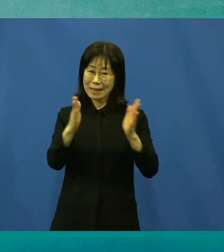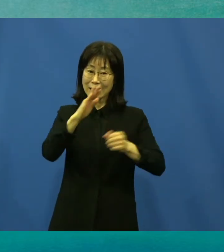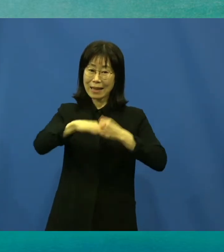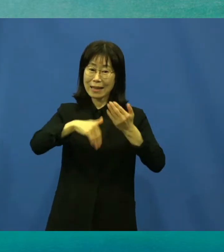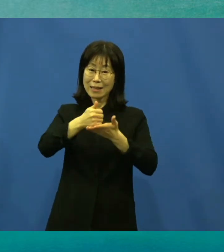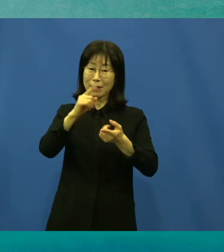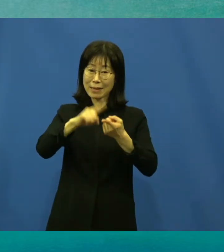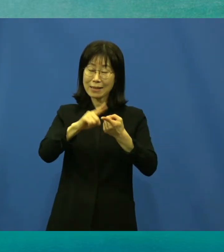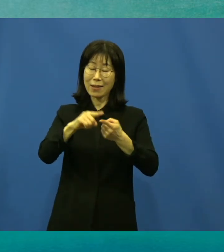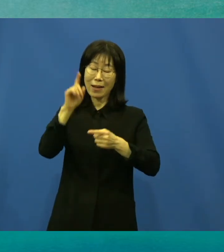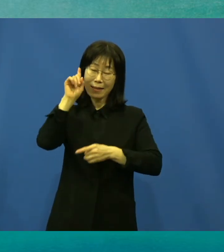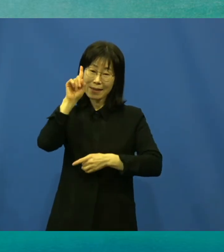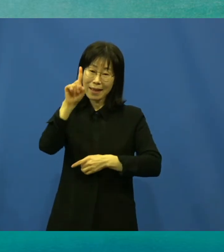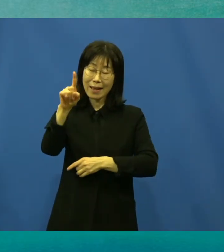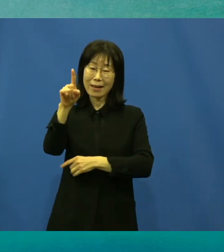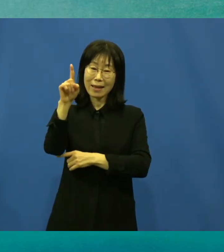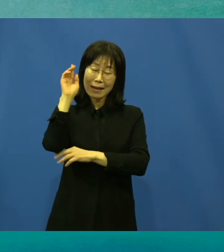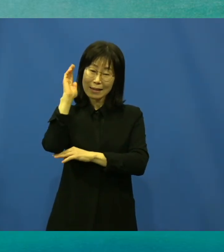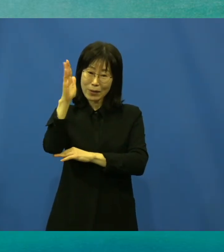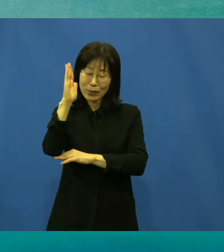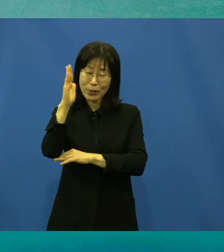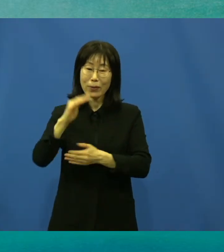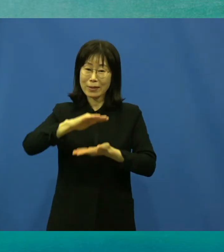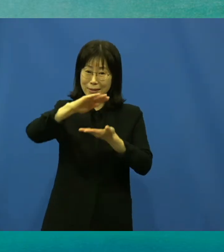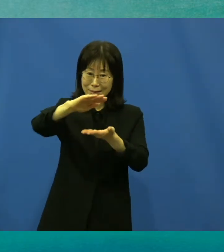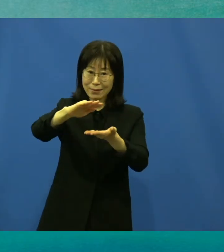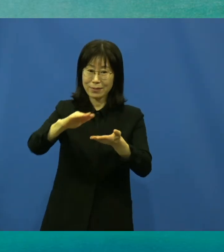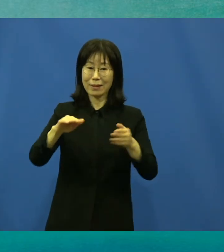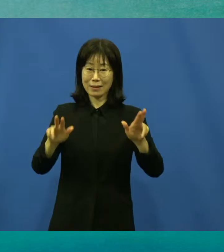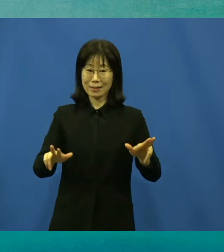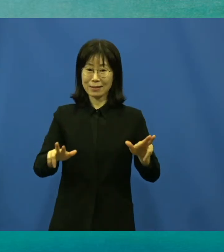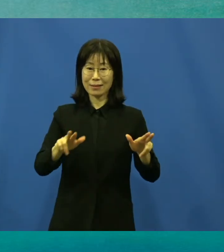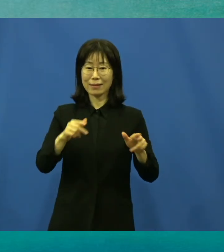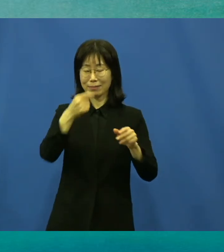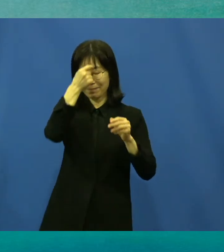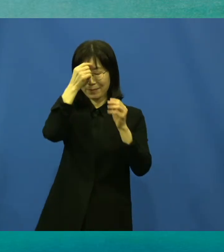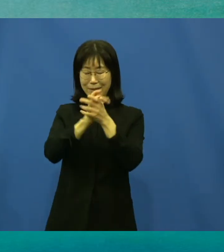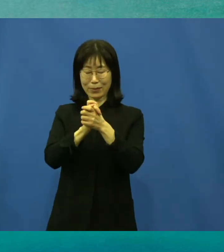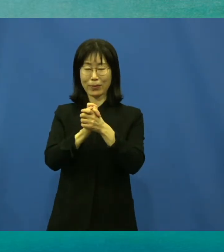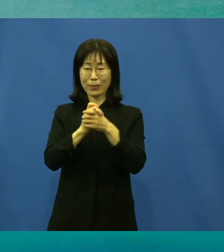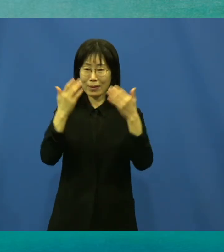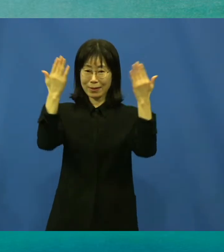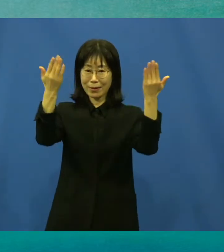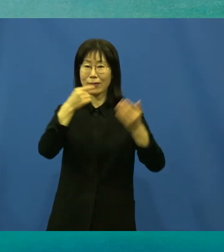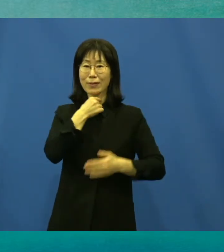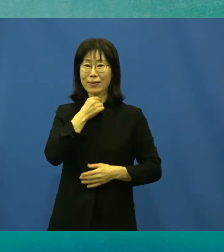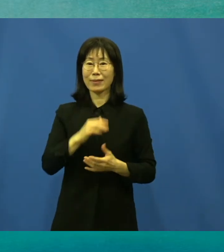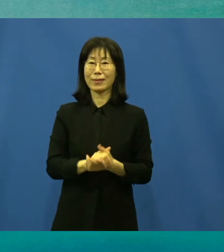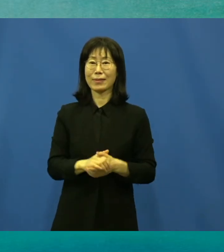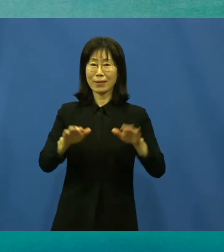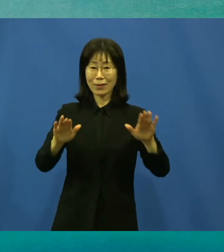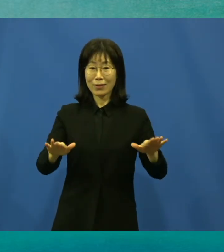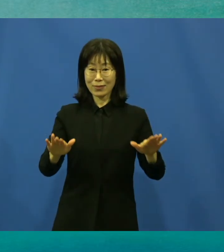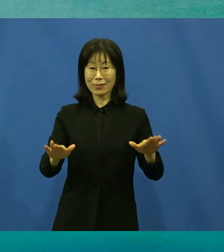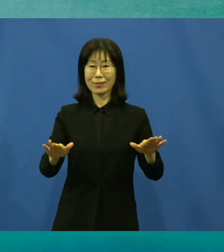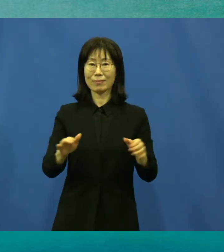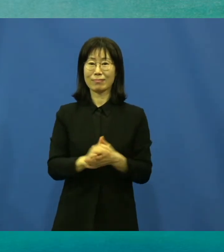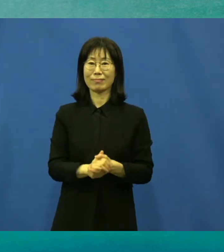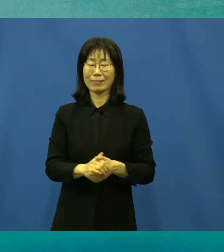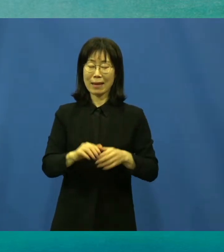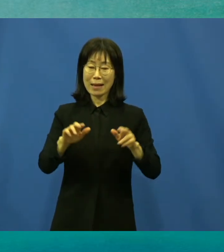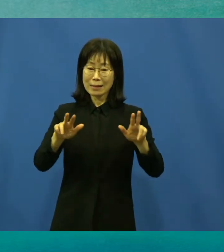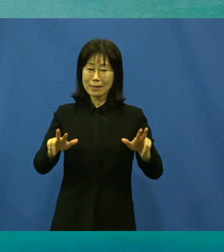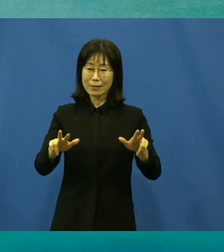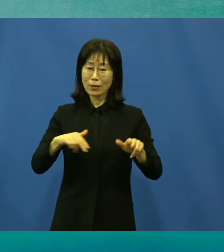할렐루야. 우리 하나님께 기도하는 시간을 갖겠습니다. 오늘 지금도 우리 가운데